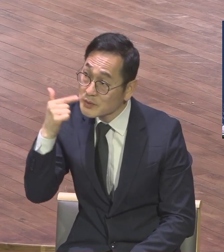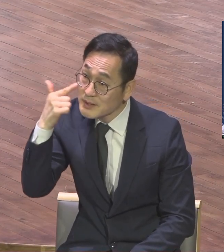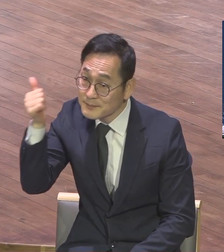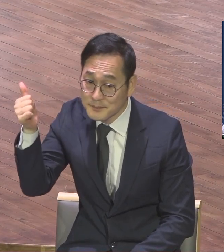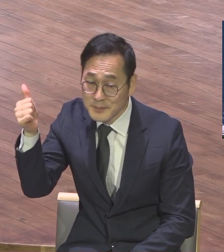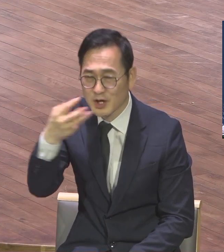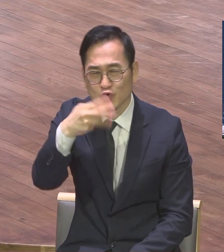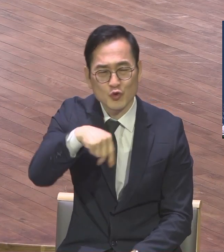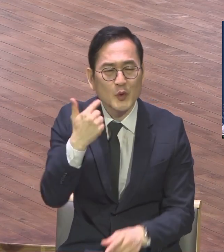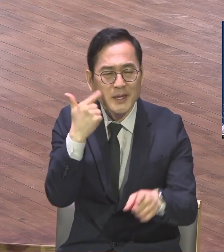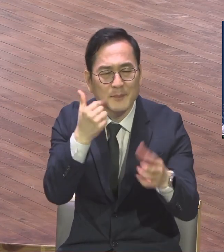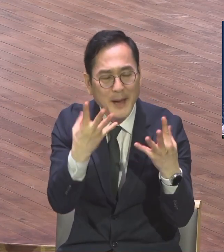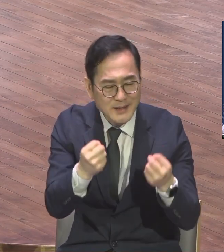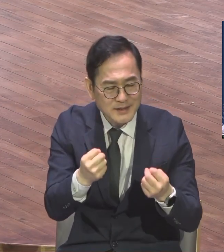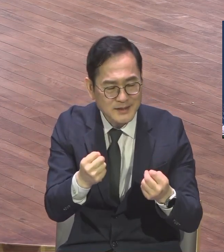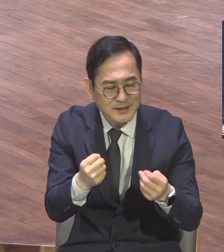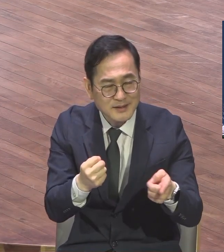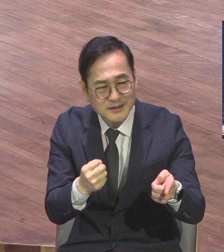유목사님 설교는 많이 듣죠. 이렇게